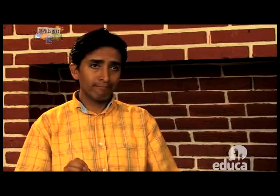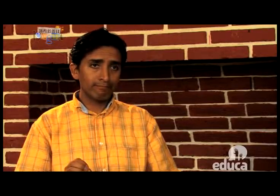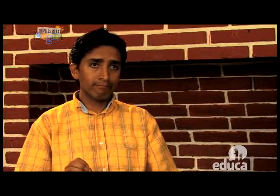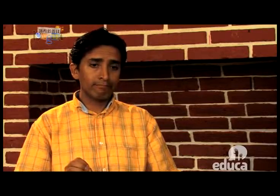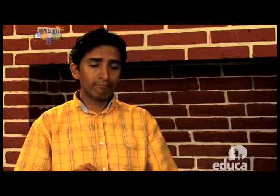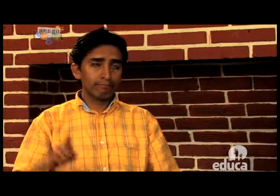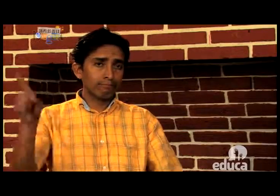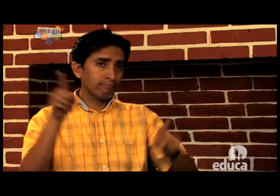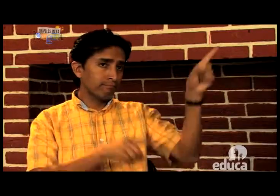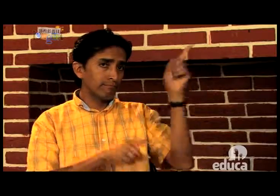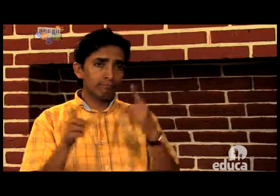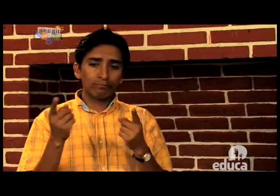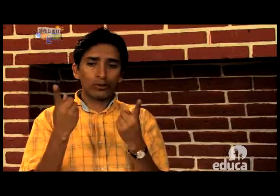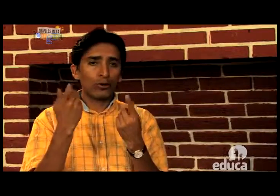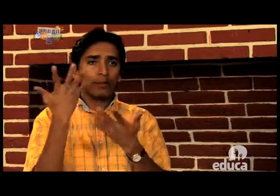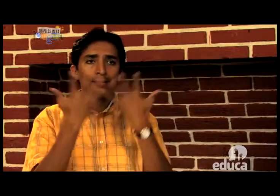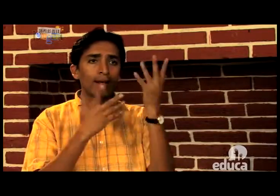la lengua de señas.